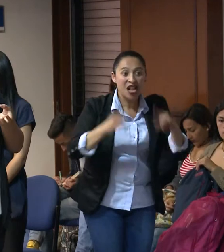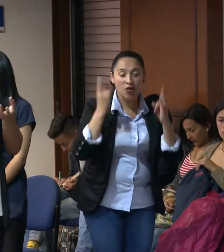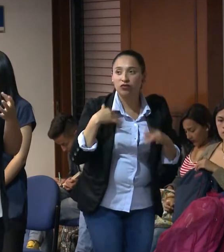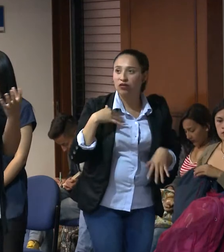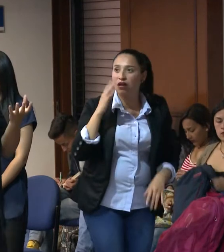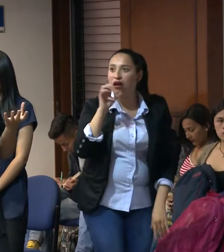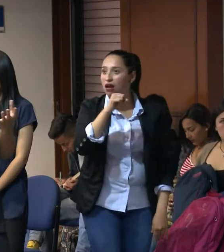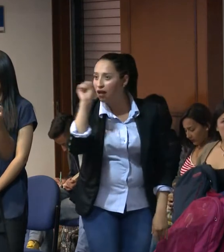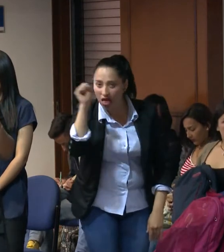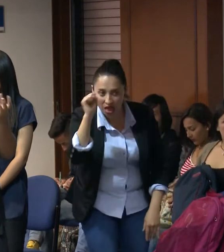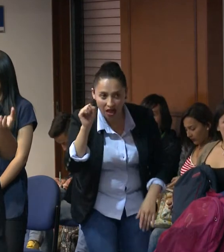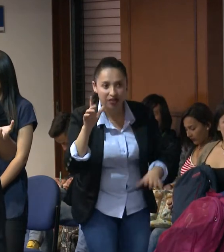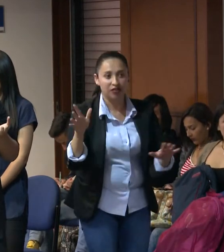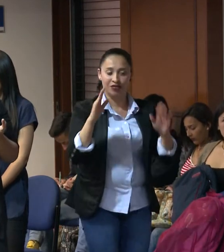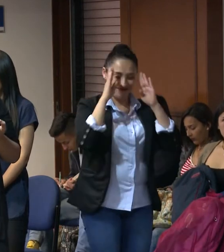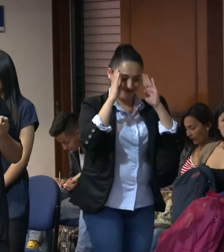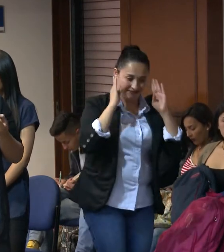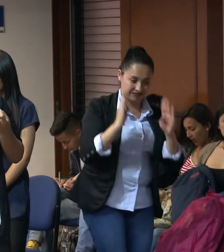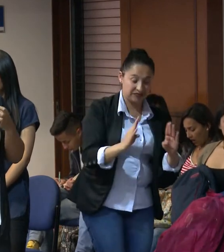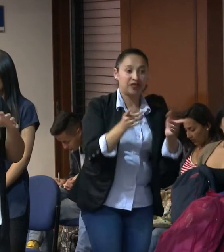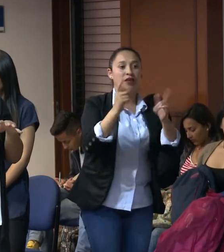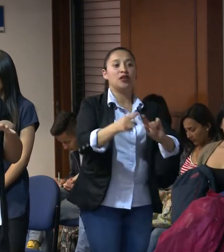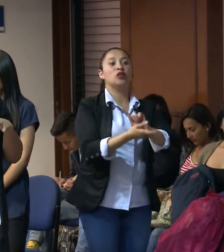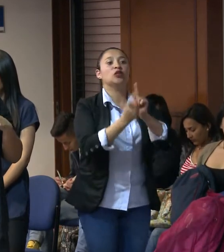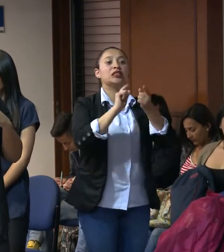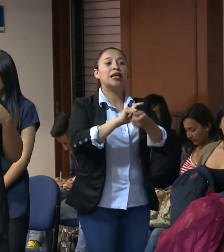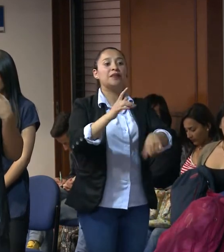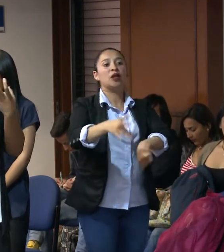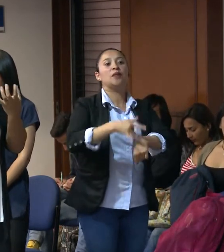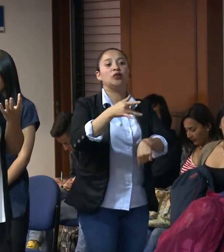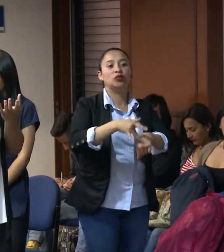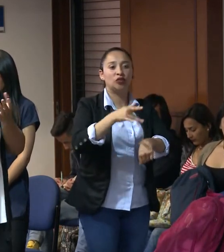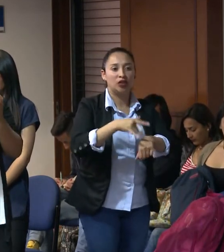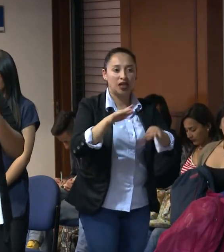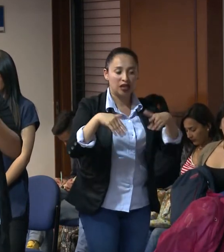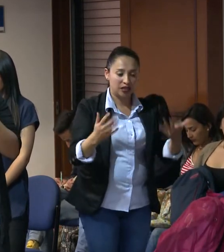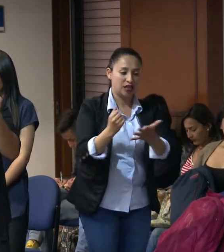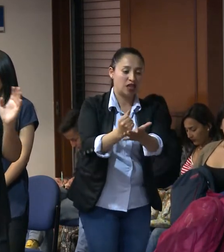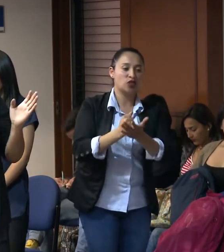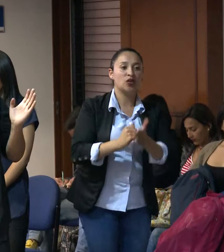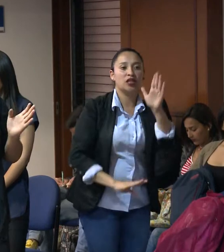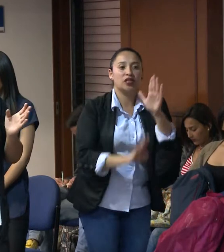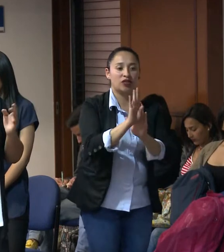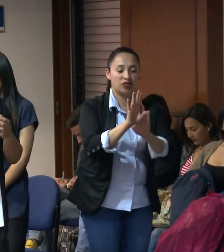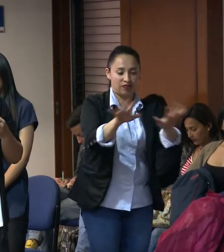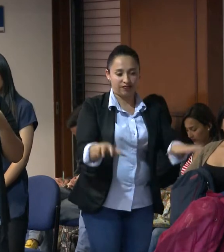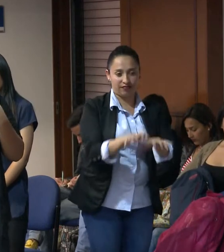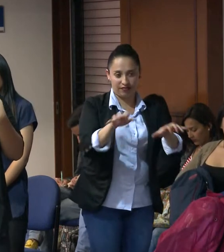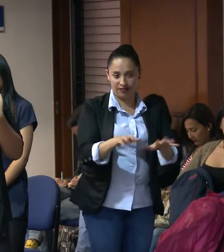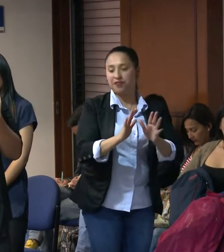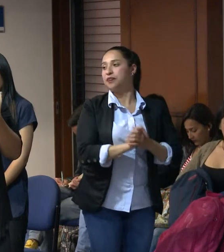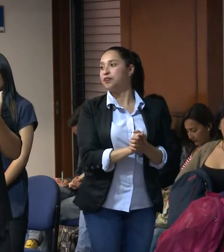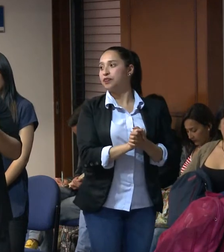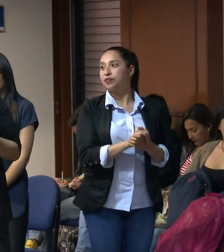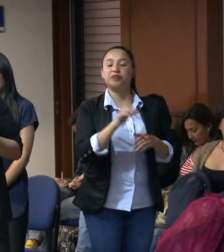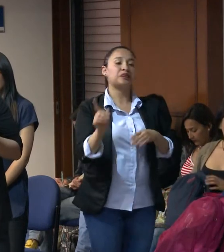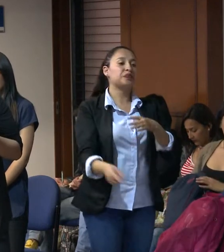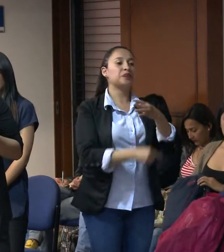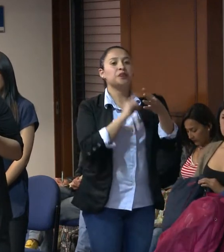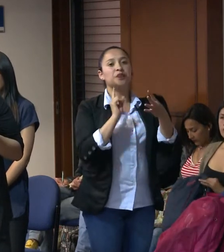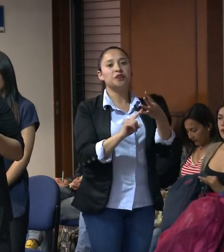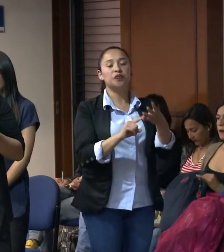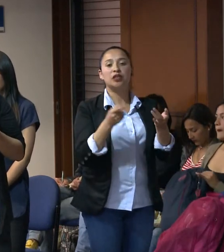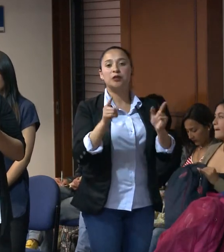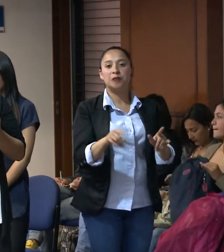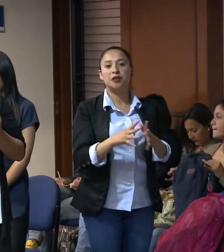frustración y pues los cambios emocionales, que es como lo que permite el desarrollo de toda la actividad. Y también tenemos